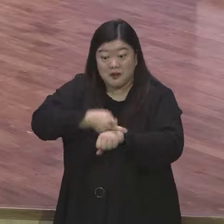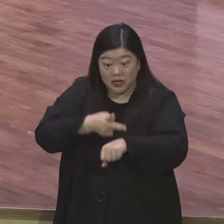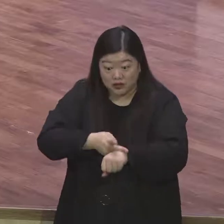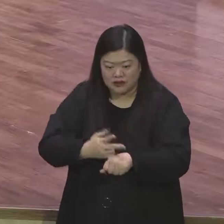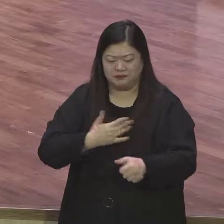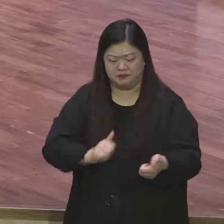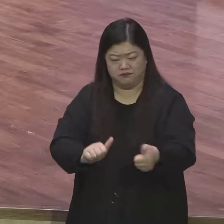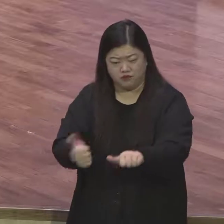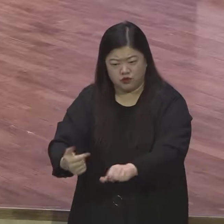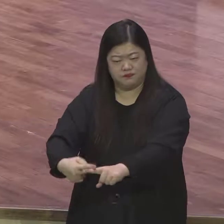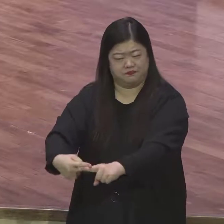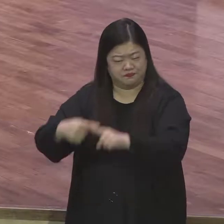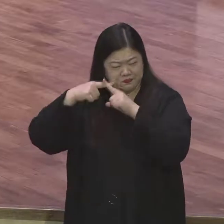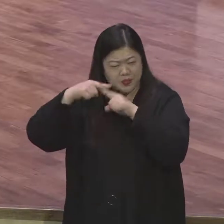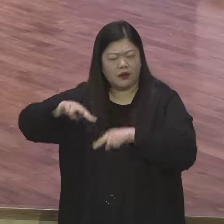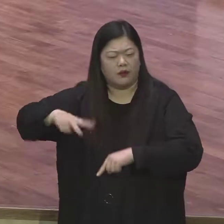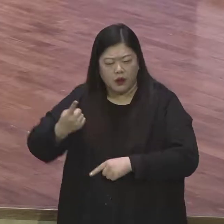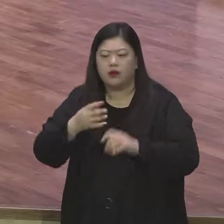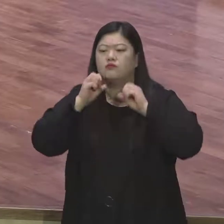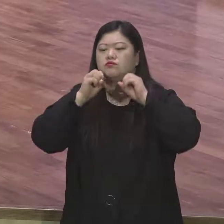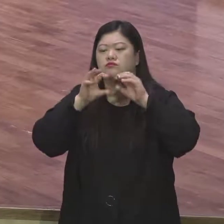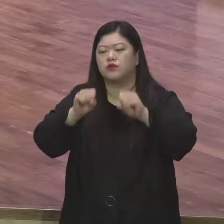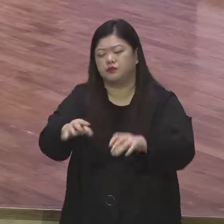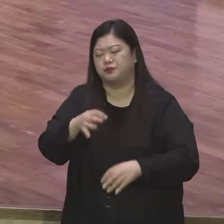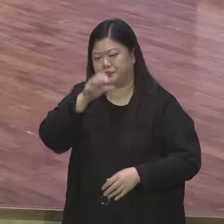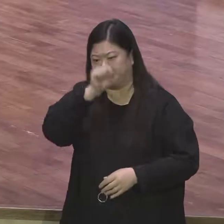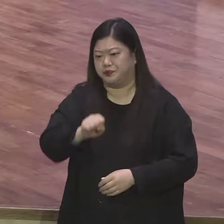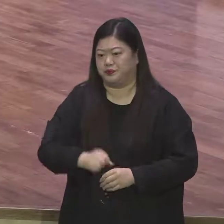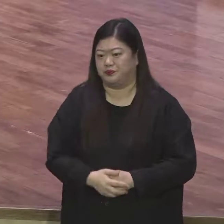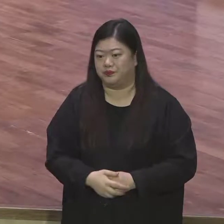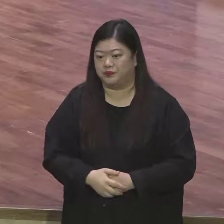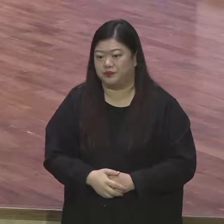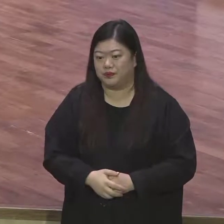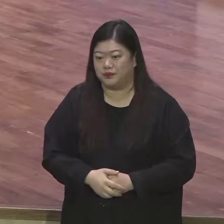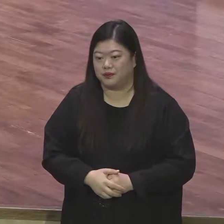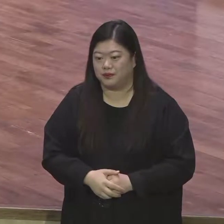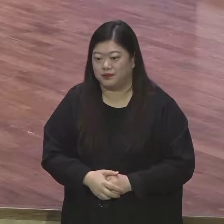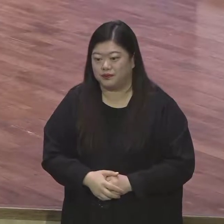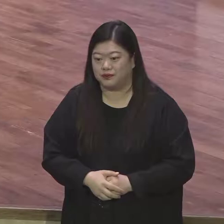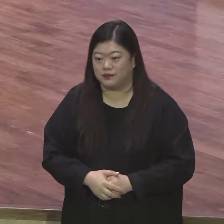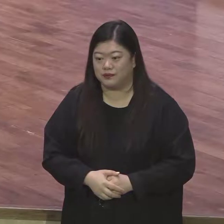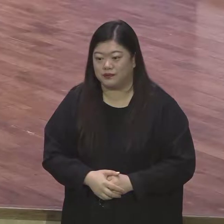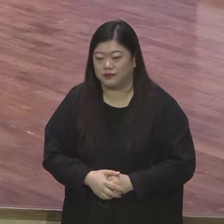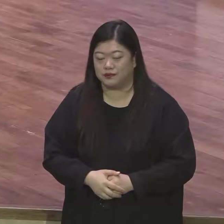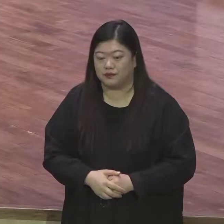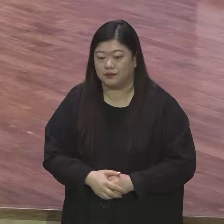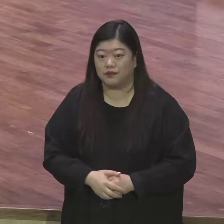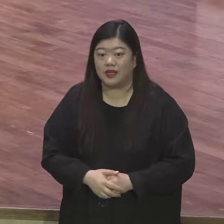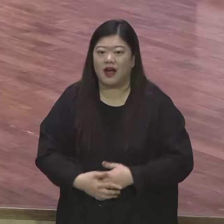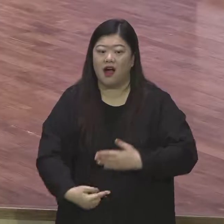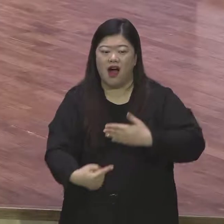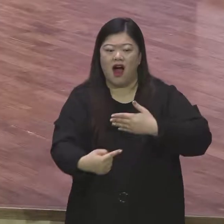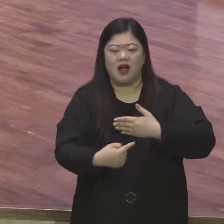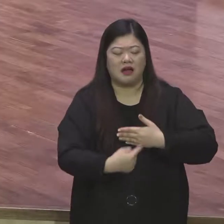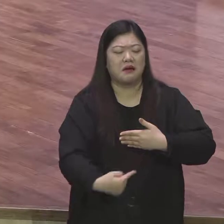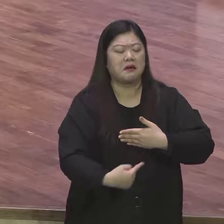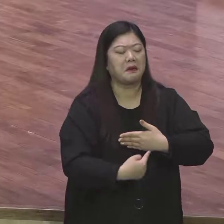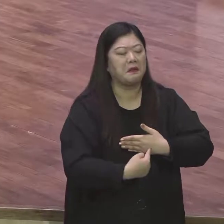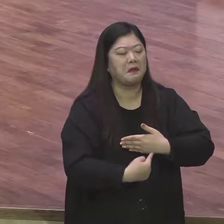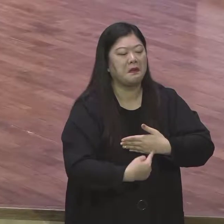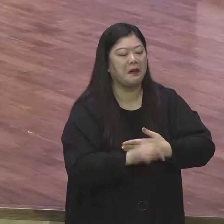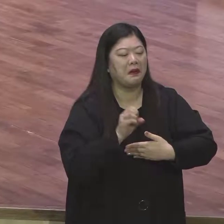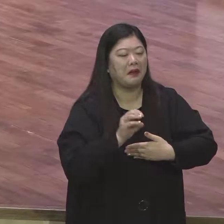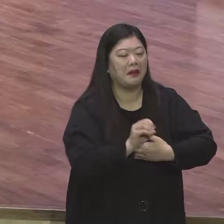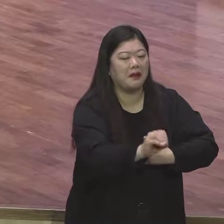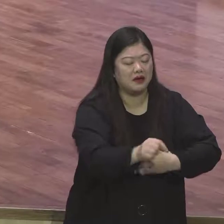너희가 알기를 원하노라. 18절에 보면 그러면 무엇이냐? 그 체례로 하나 참으로 하나